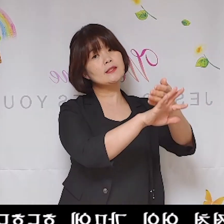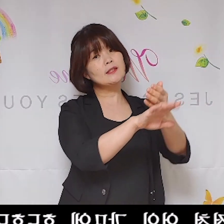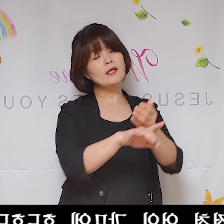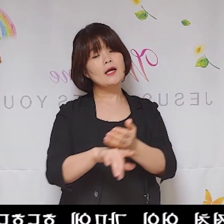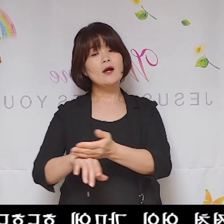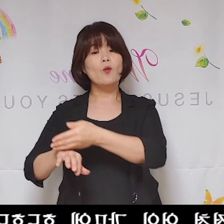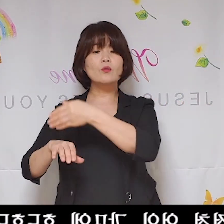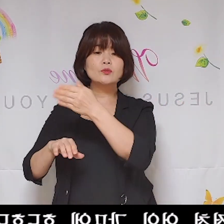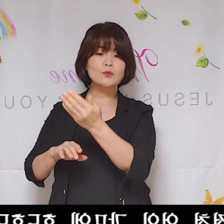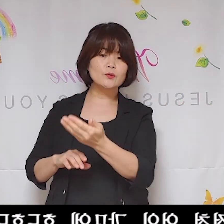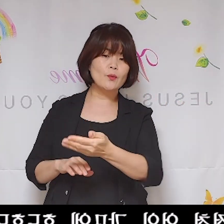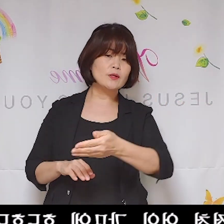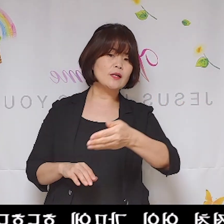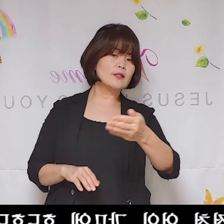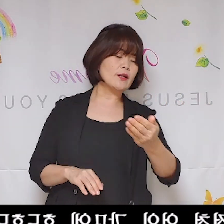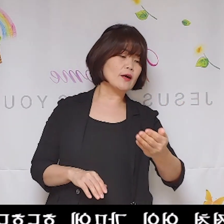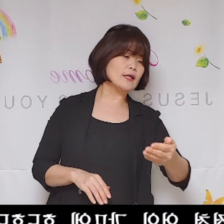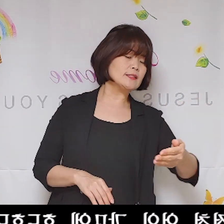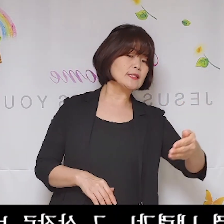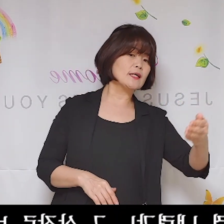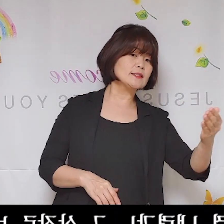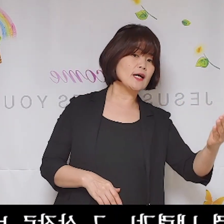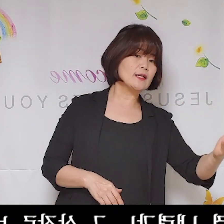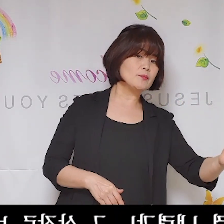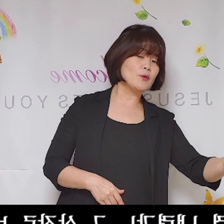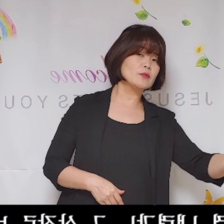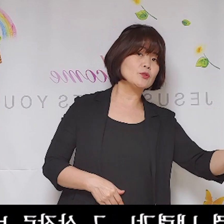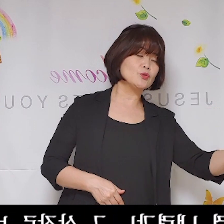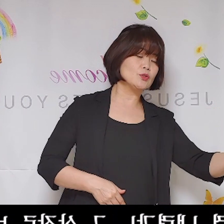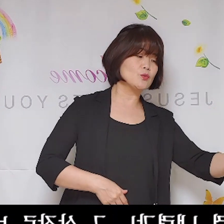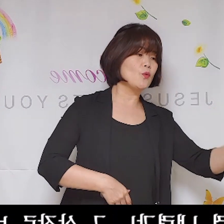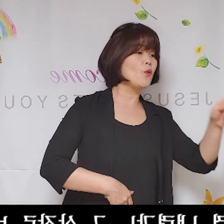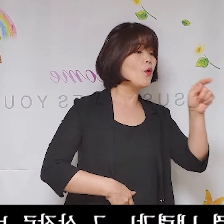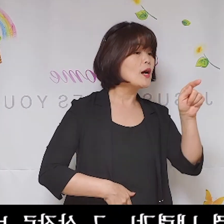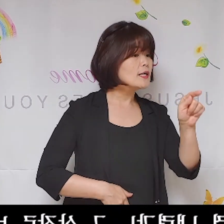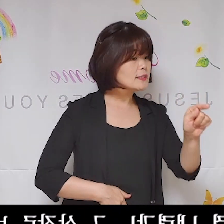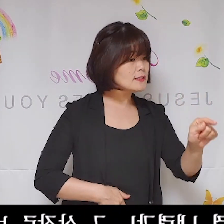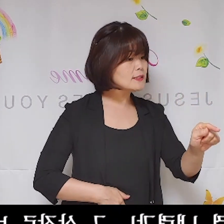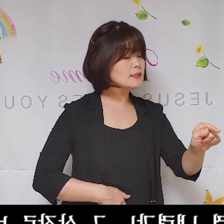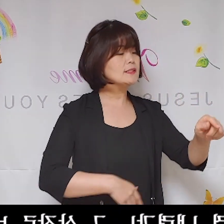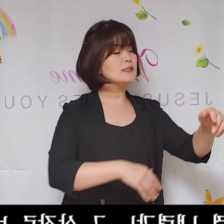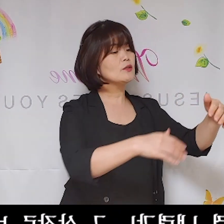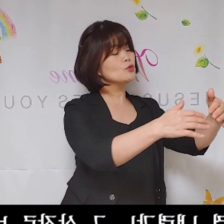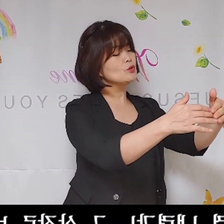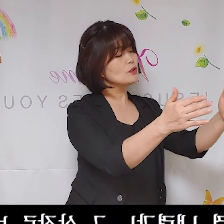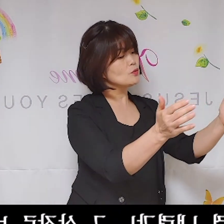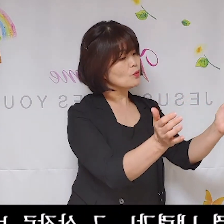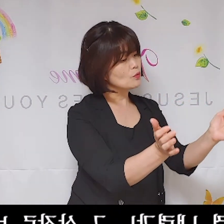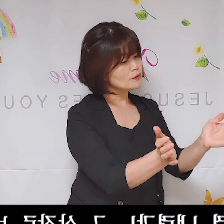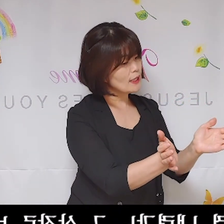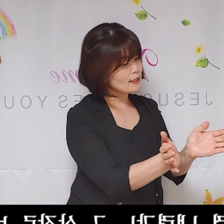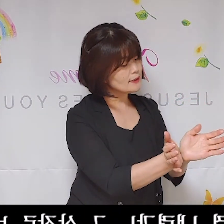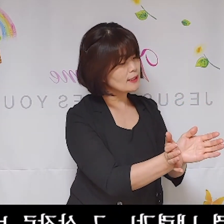흔들 오른손으로 흘러내려가는 상자를 표현해 주시고 그 찍어 주시고 상자를